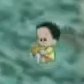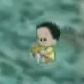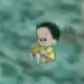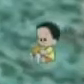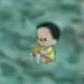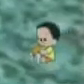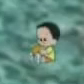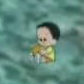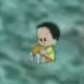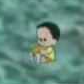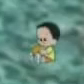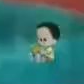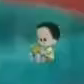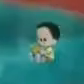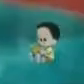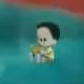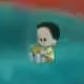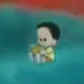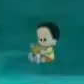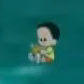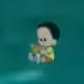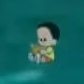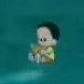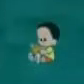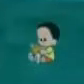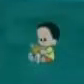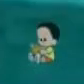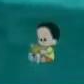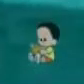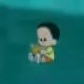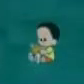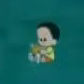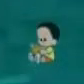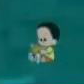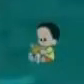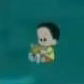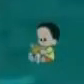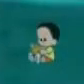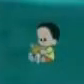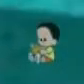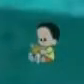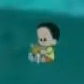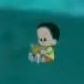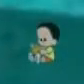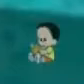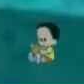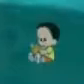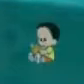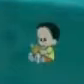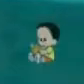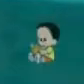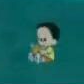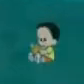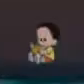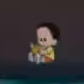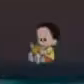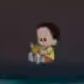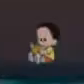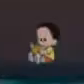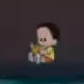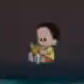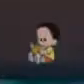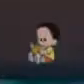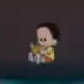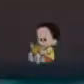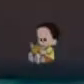rosto sujo. Ian começa a se desfragmentar enquanto tenta se levantar. O menino ainda gargalha e aponta. Ian